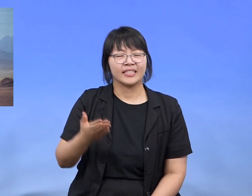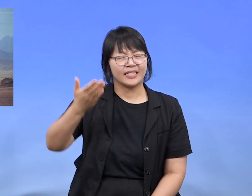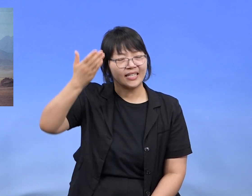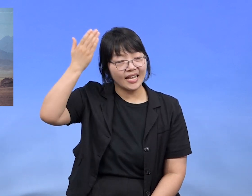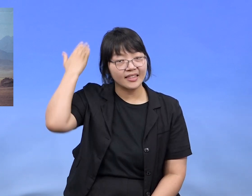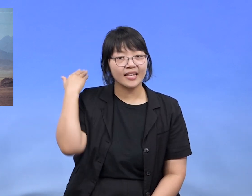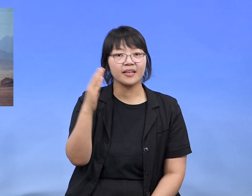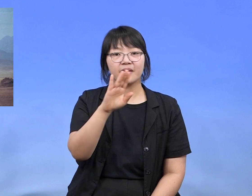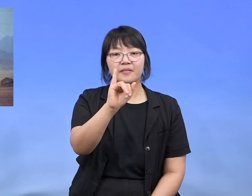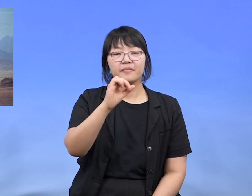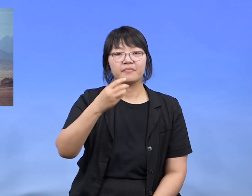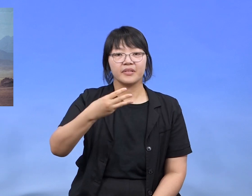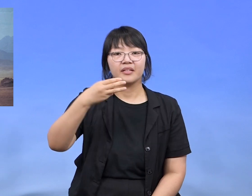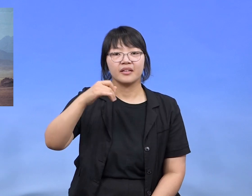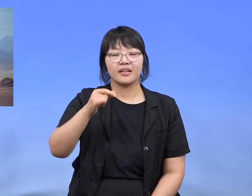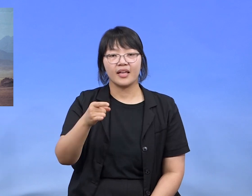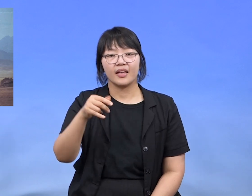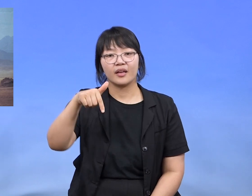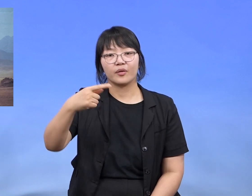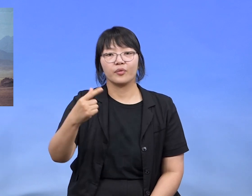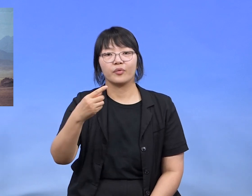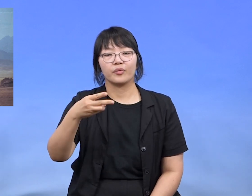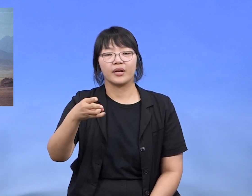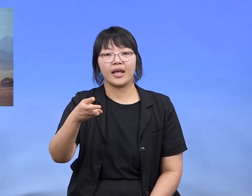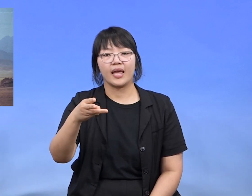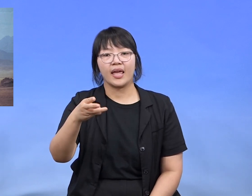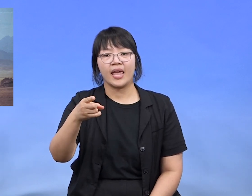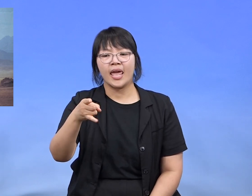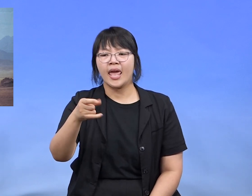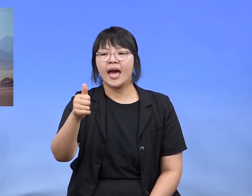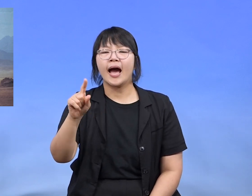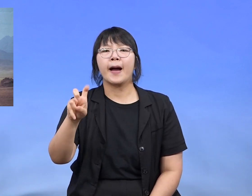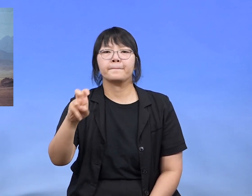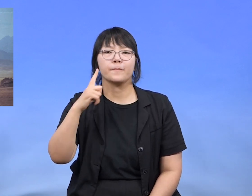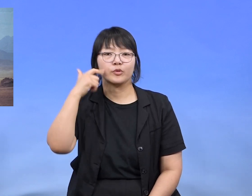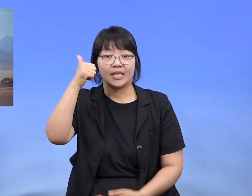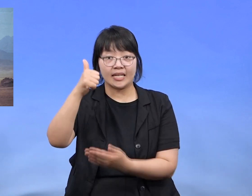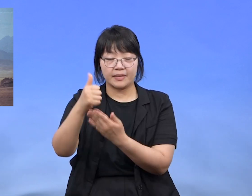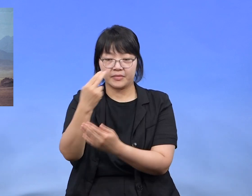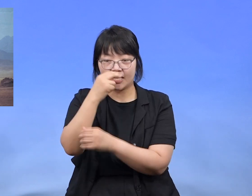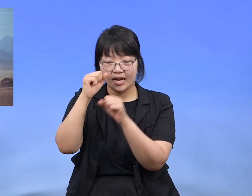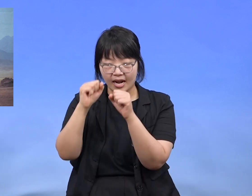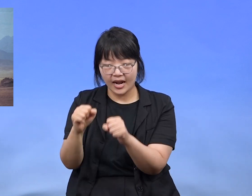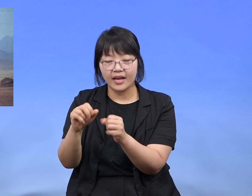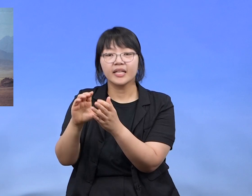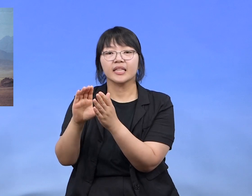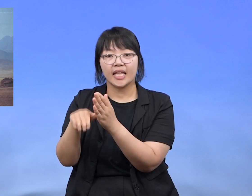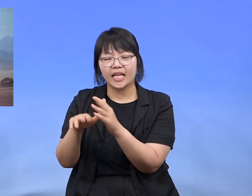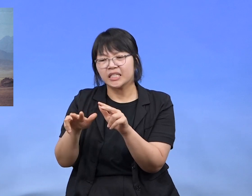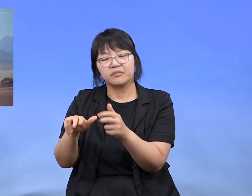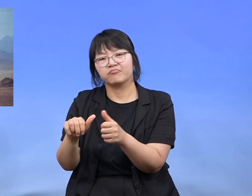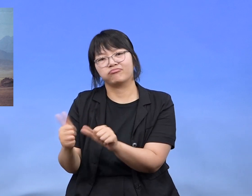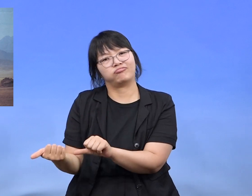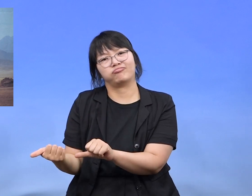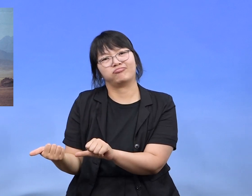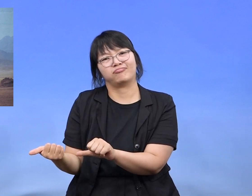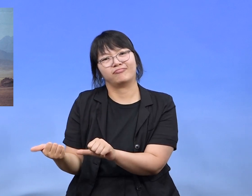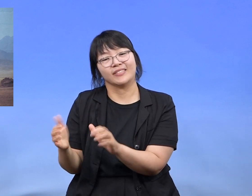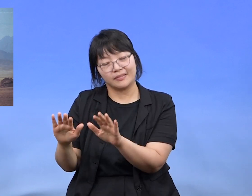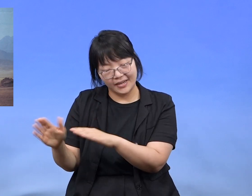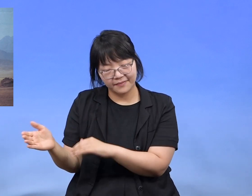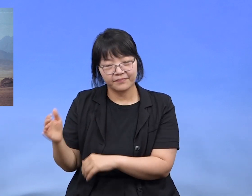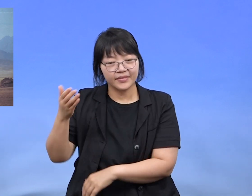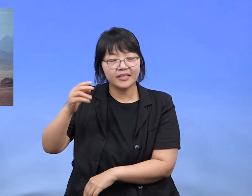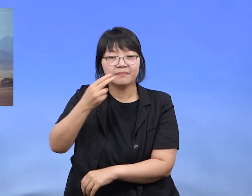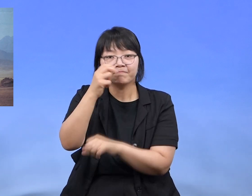옛날 빌리그레암 목사님 생전에, 지금 빌리그레암 목사님 세상 떠나셨습니다만 그분이